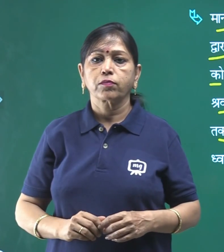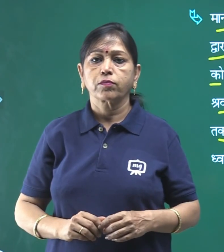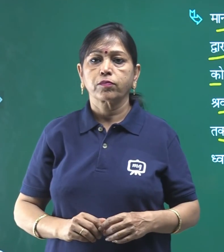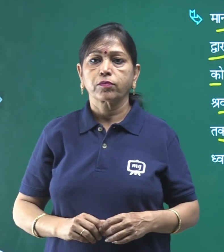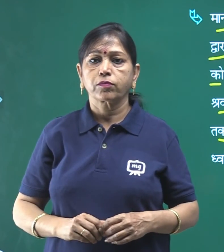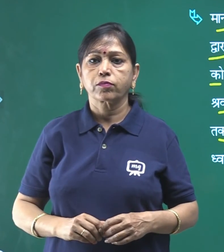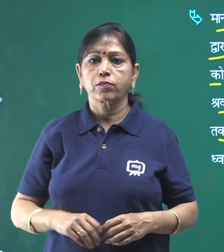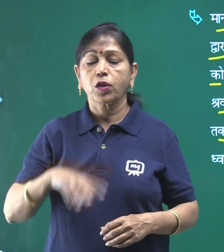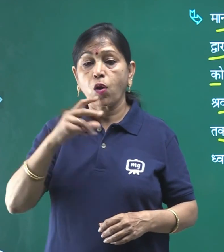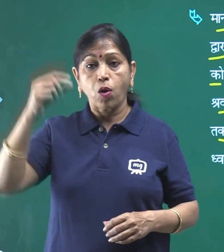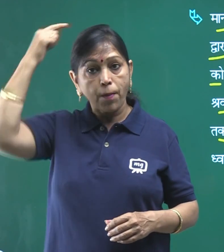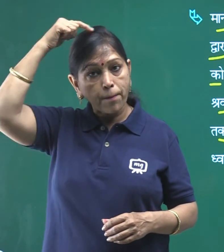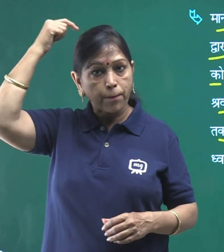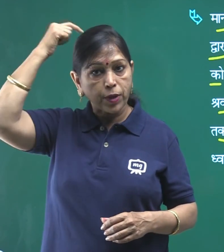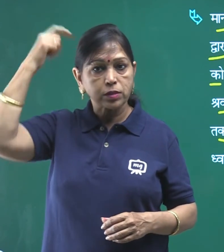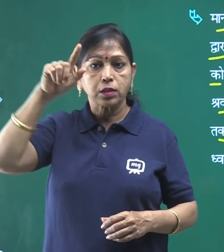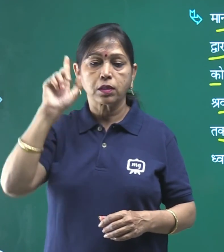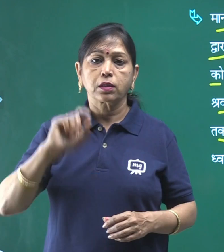और मस्तिष्क इनकी